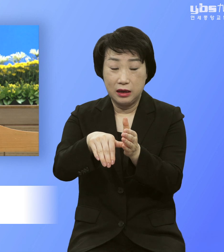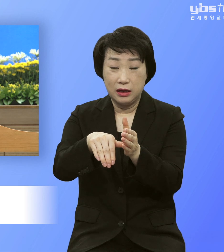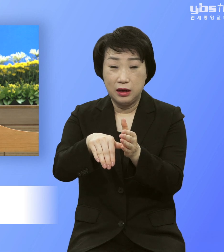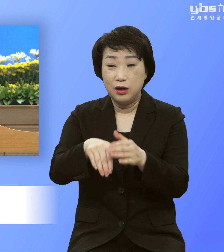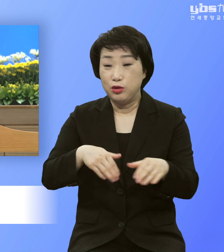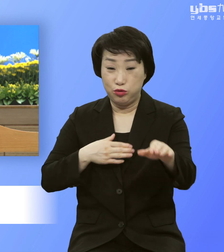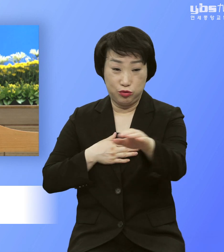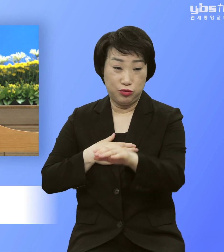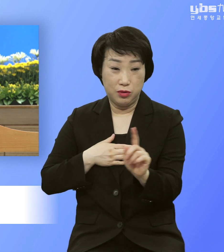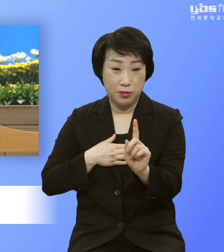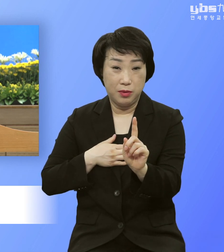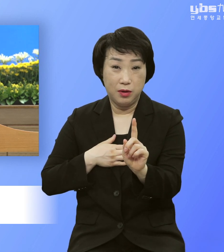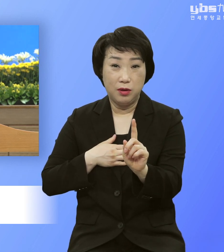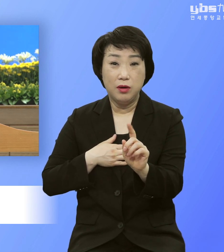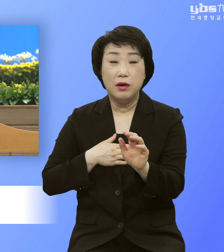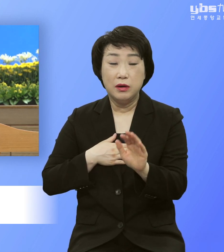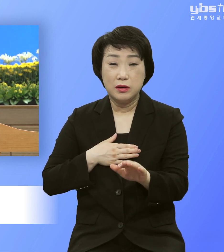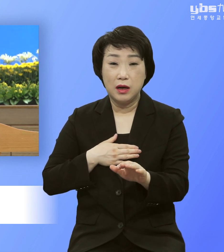우리는